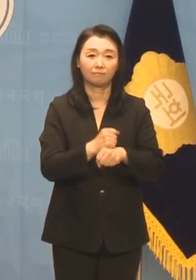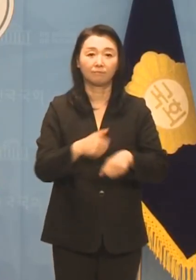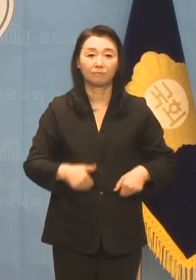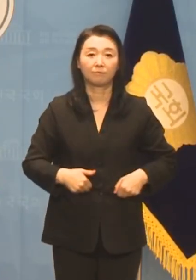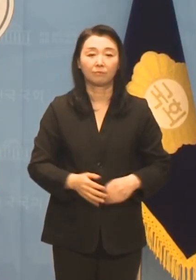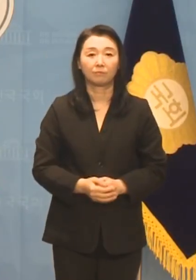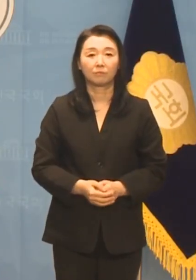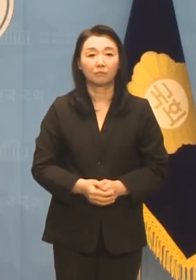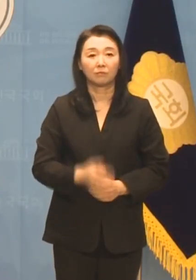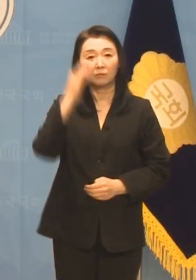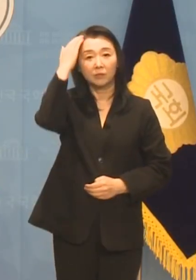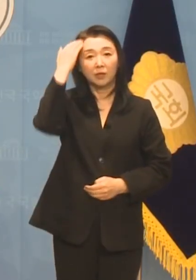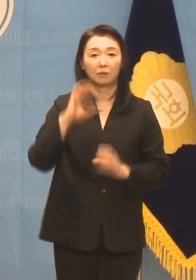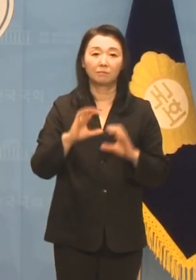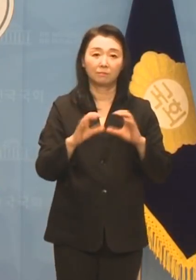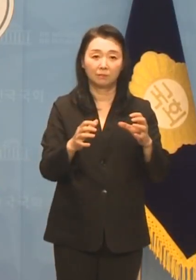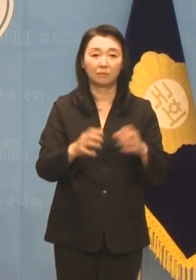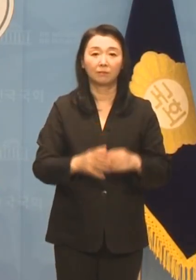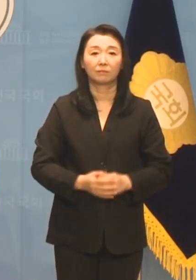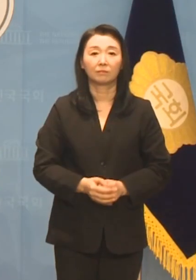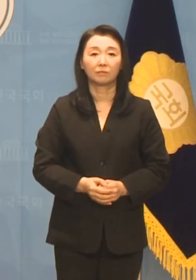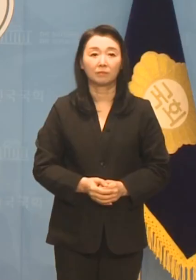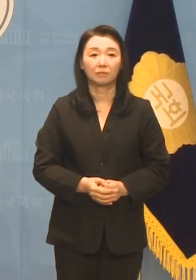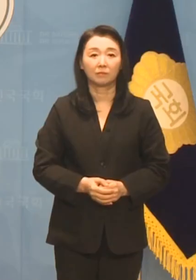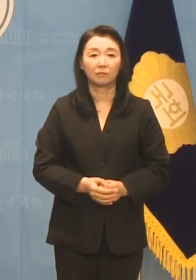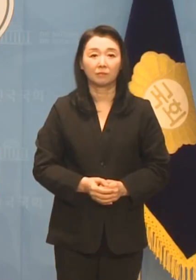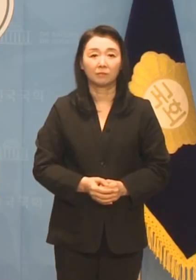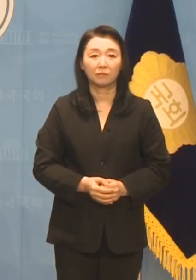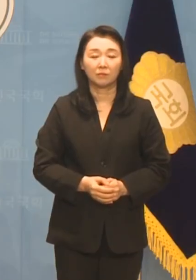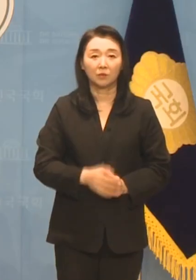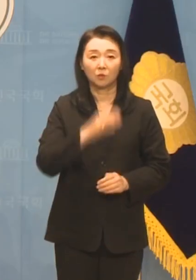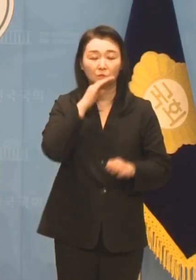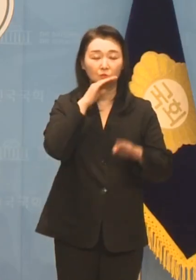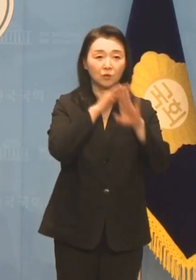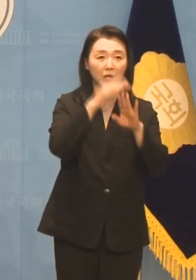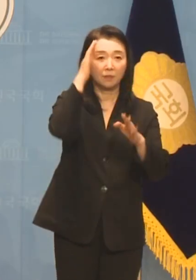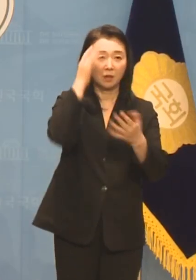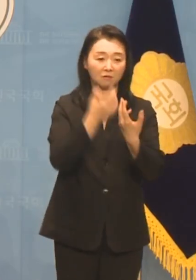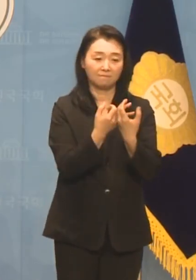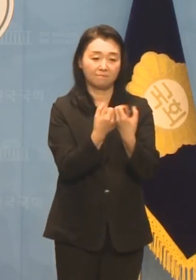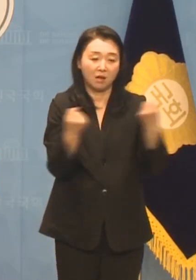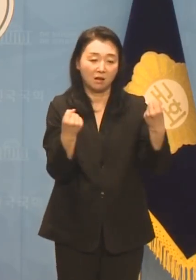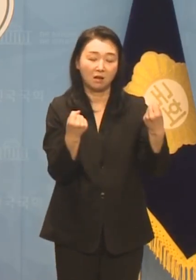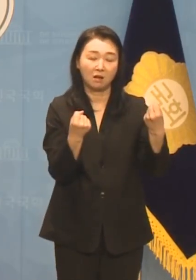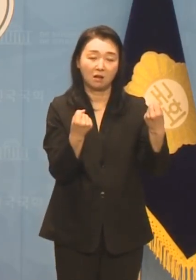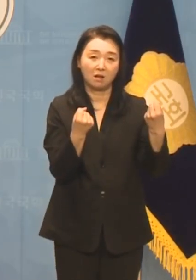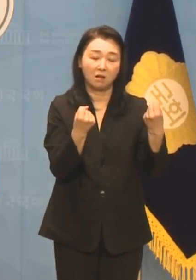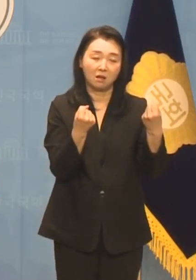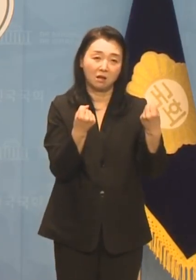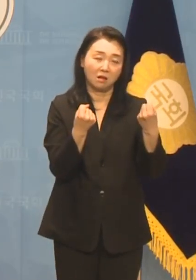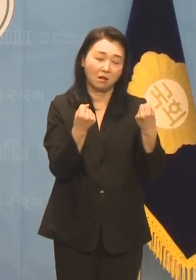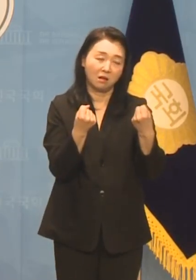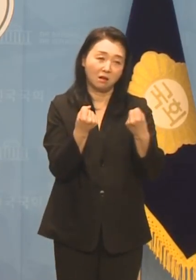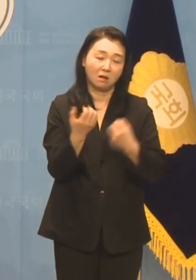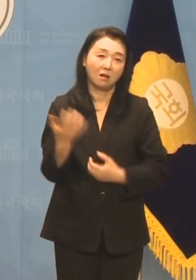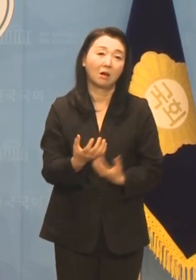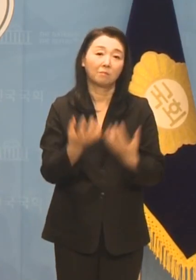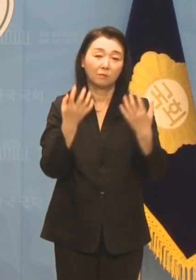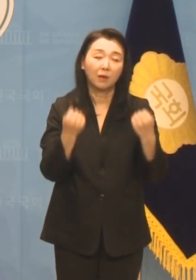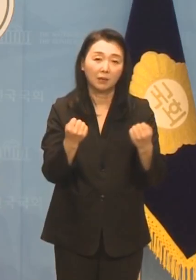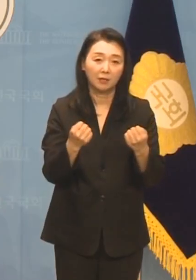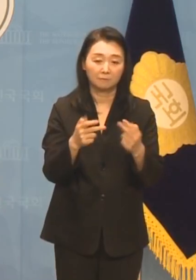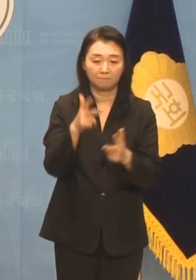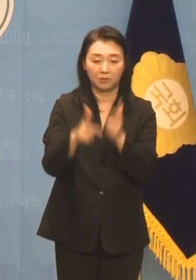우리 대한민국은 분단의 아픔과 전쟁의 폐허 위에서 산업화의 위대한